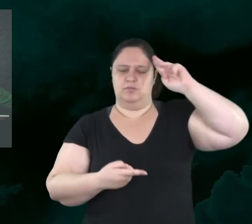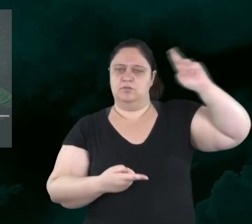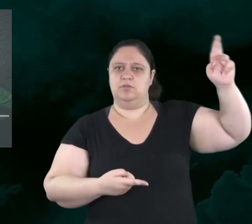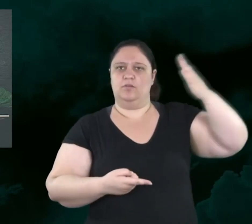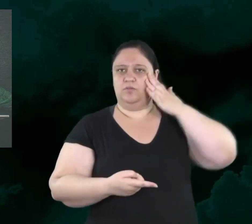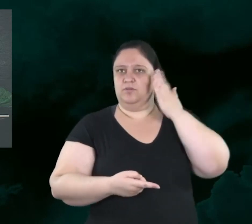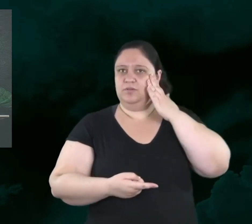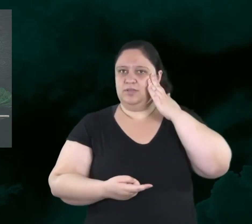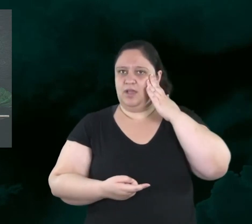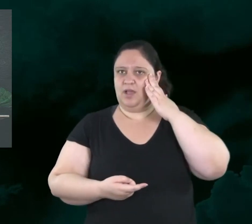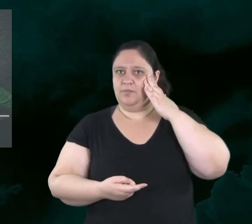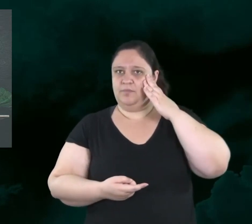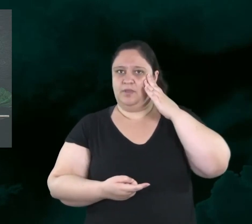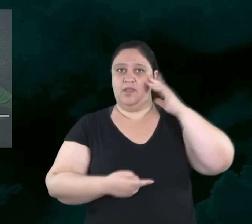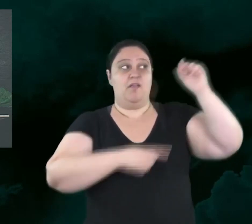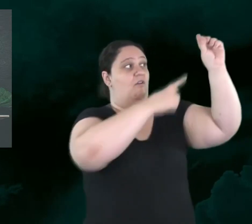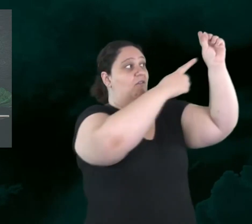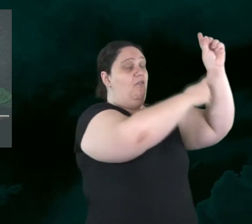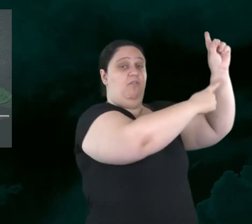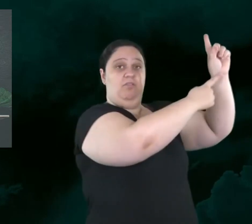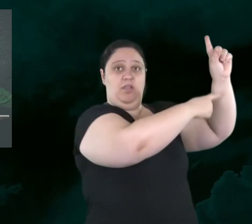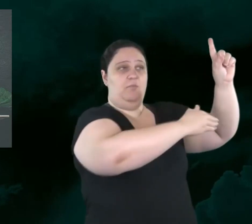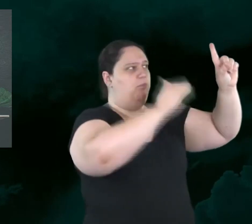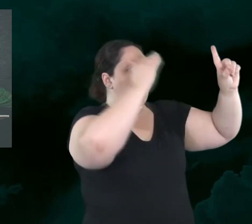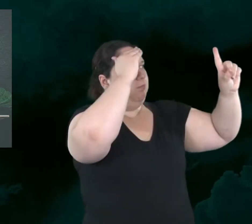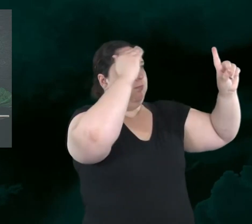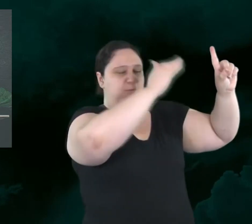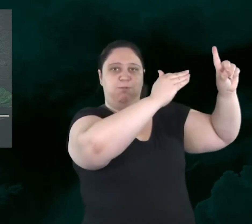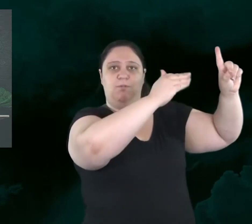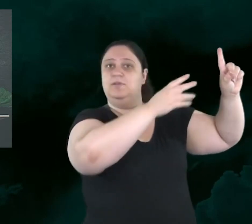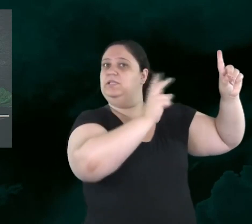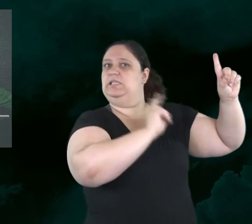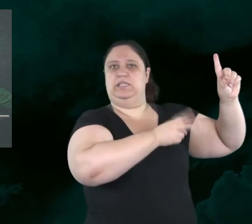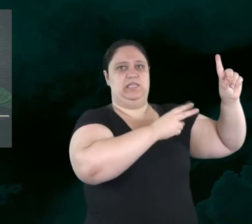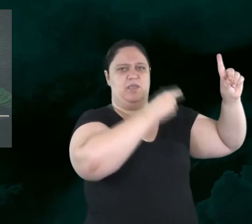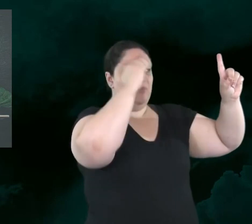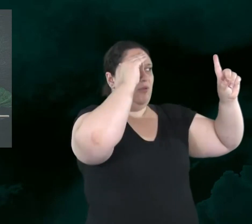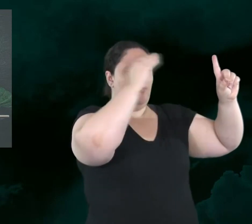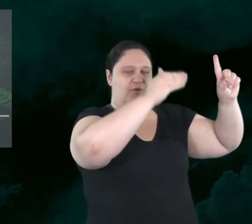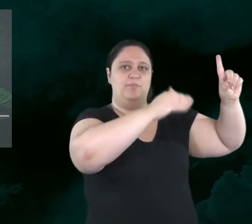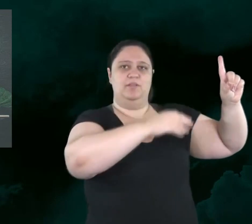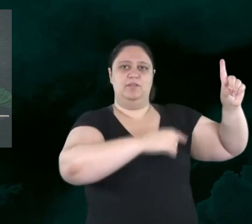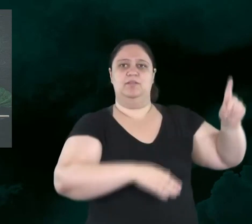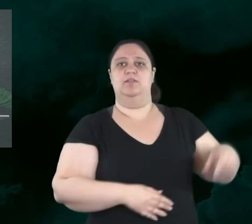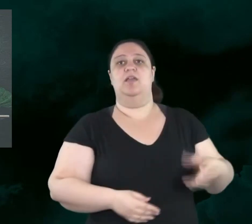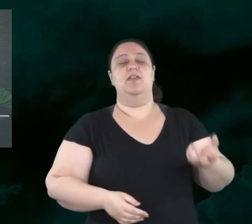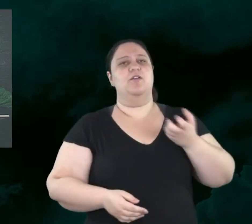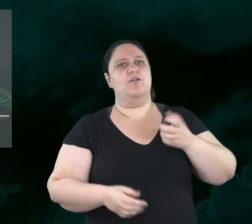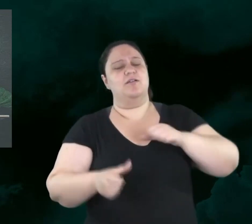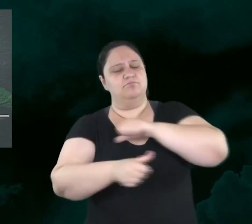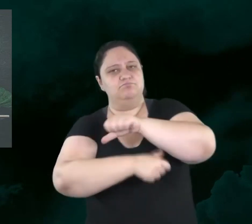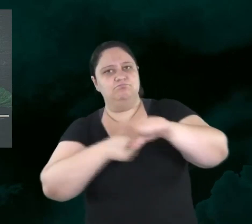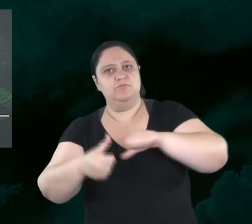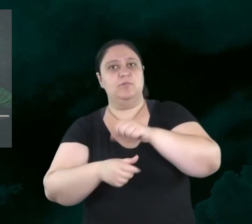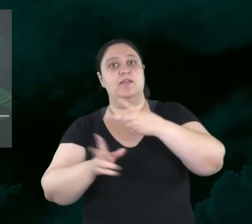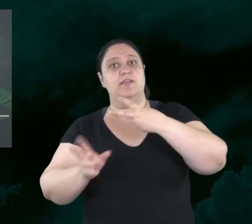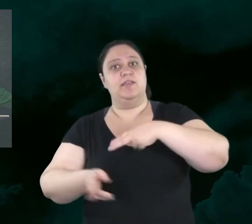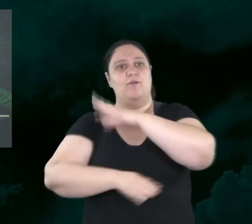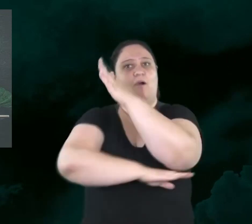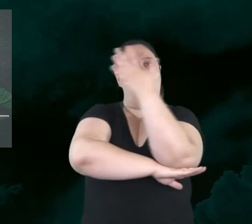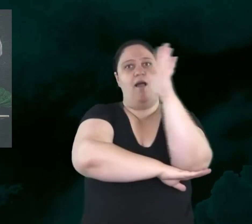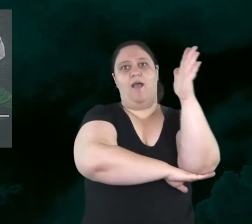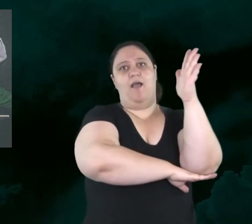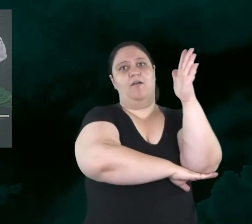fizer, irmãos, eu só quero uma coisa, pedir uma coisa para o Senhor. Senhor, eu quero me tornar esse carvalho que seja